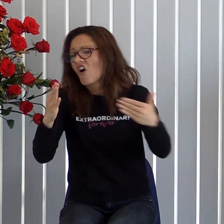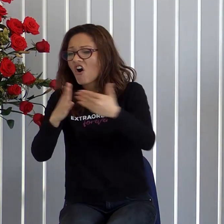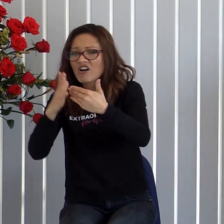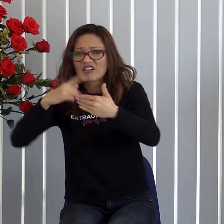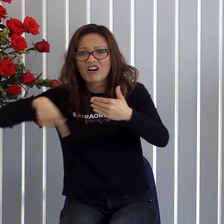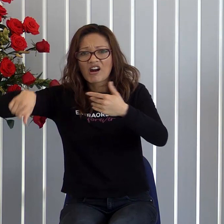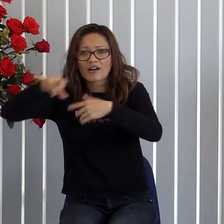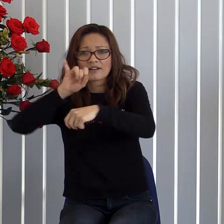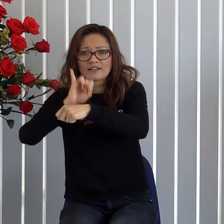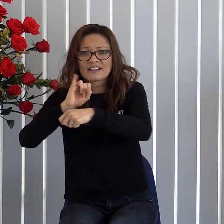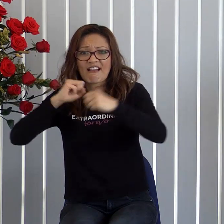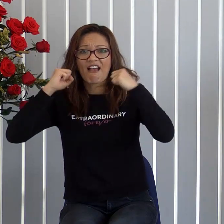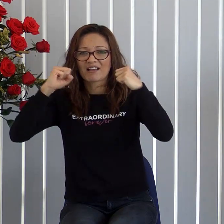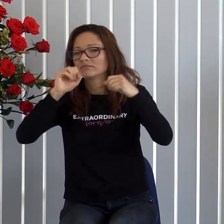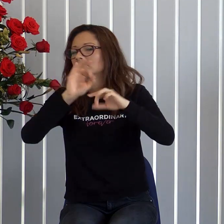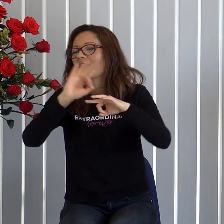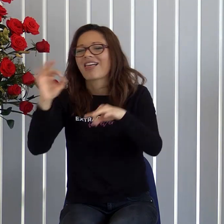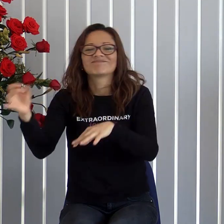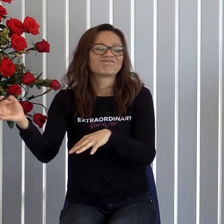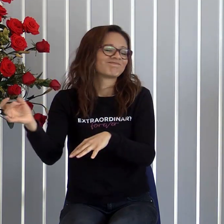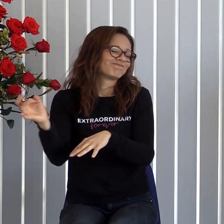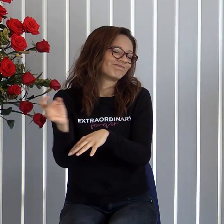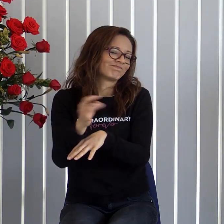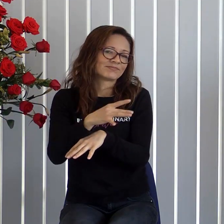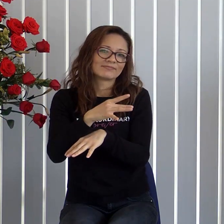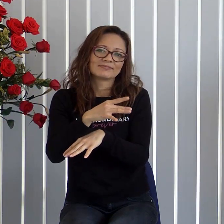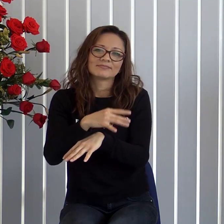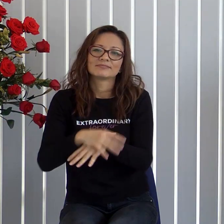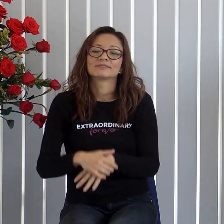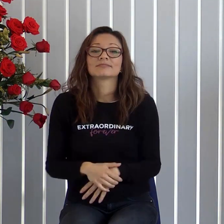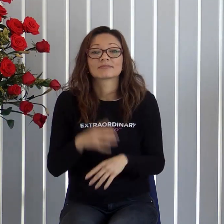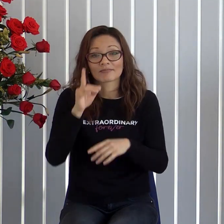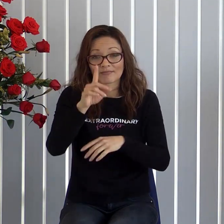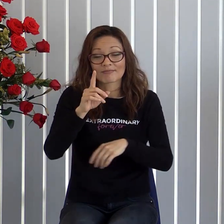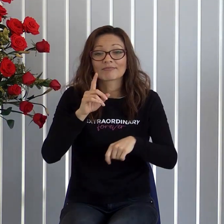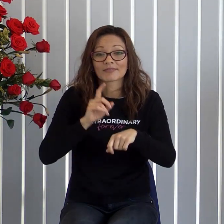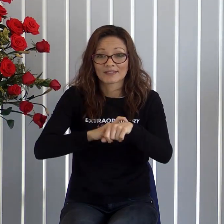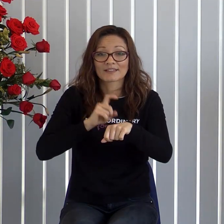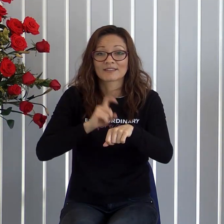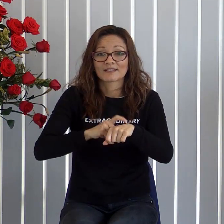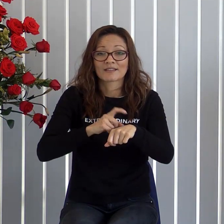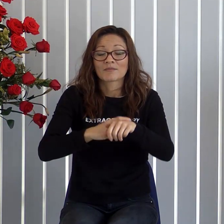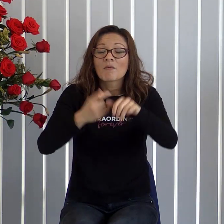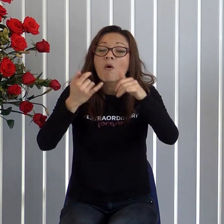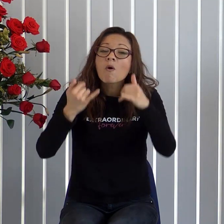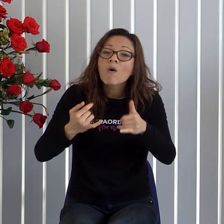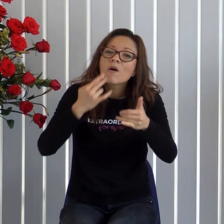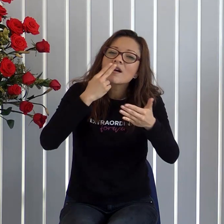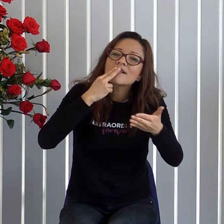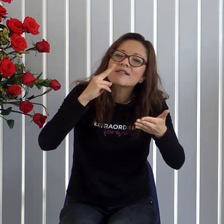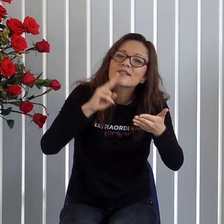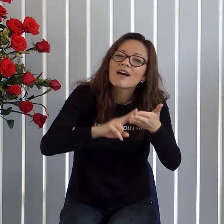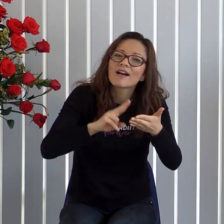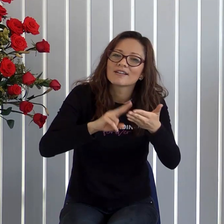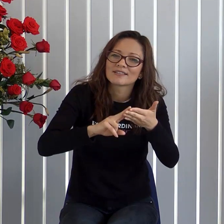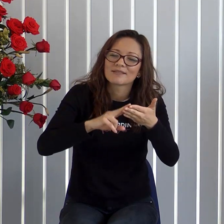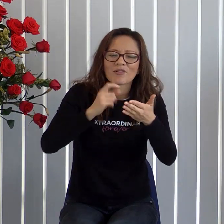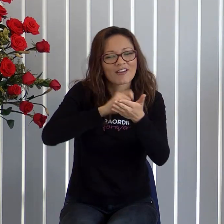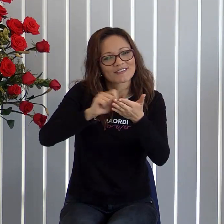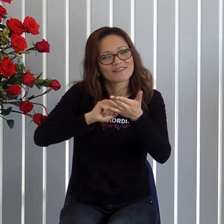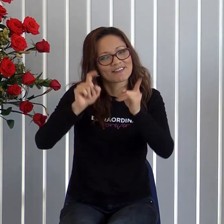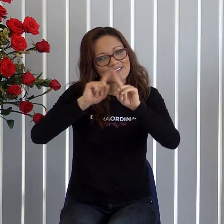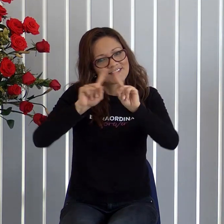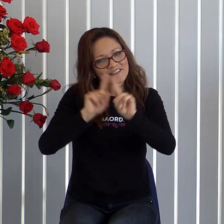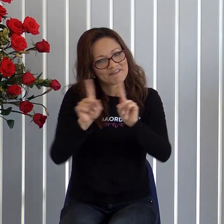podido prevalecer contra la iglesia. De modo que ahorita estamos enviando una carta pero ya se escribe